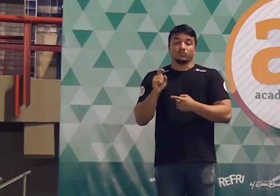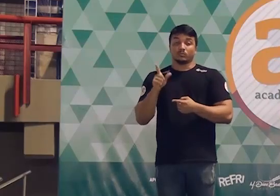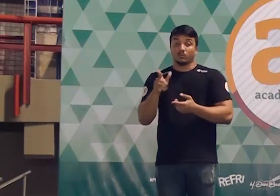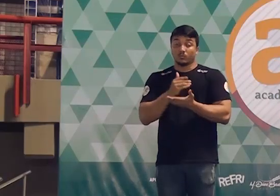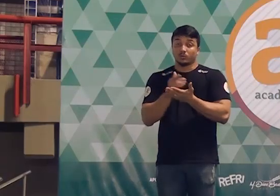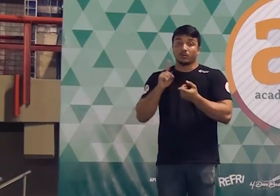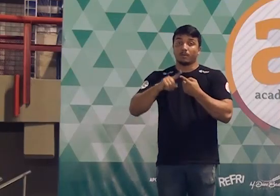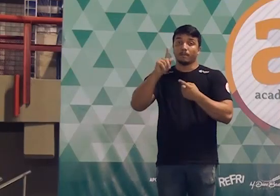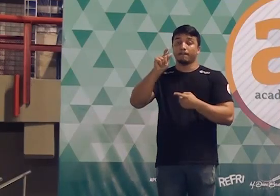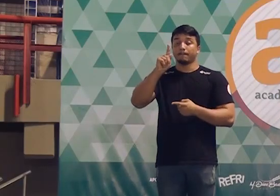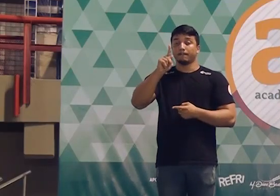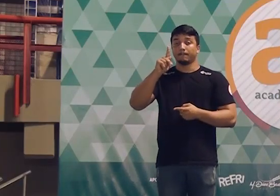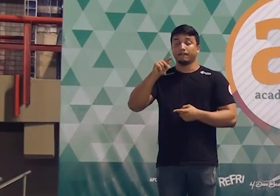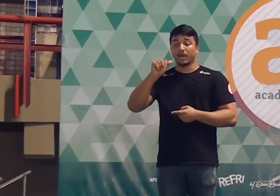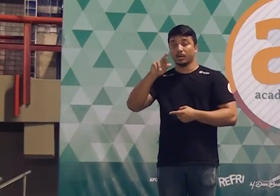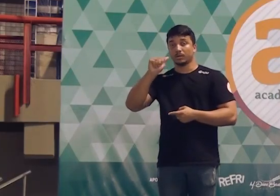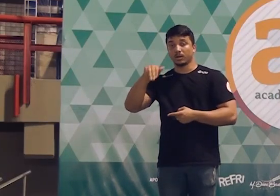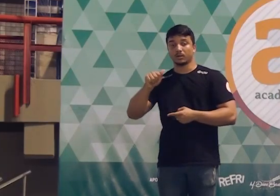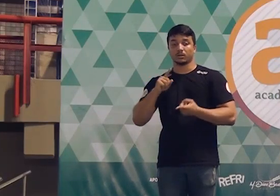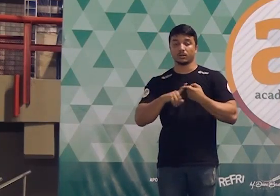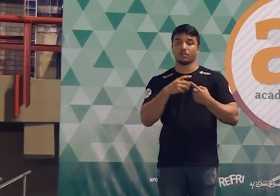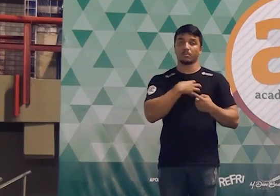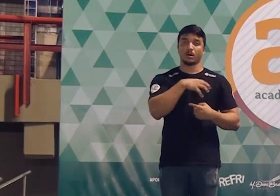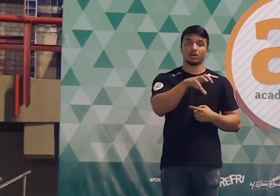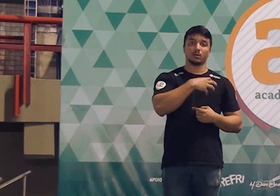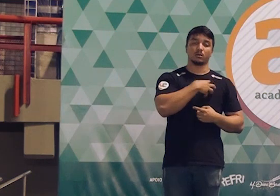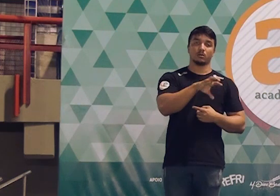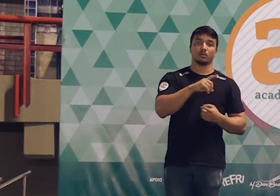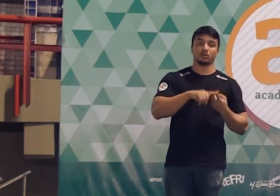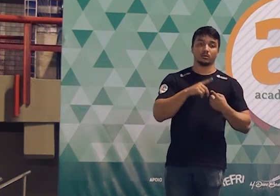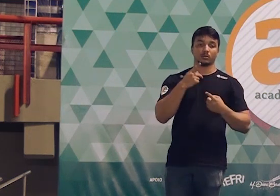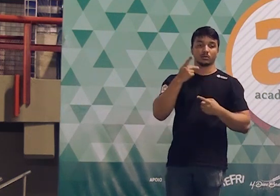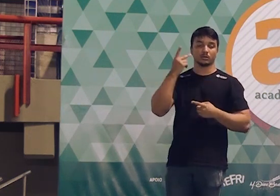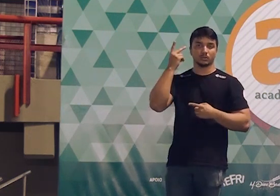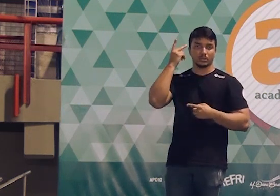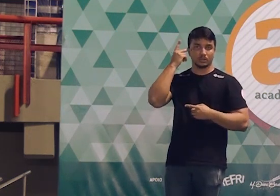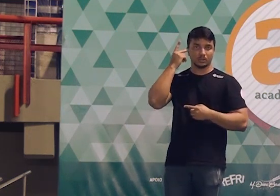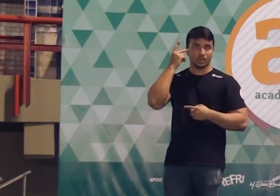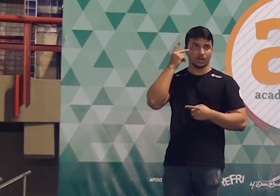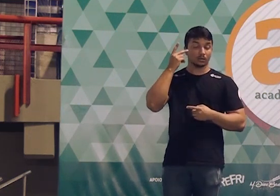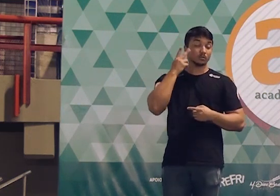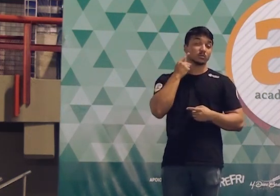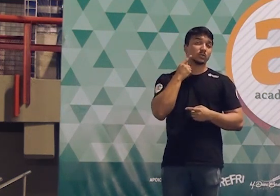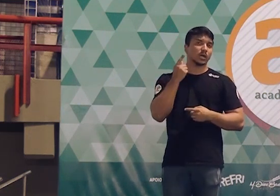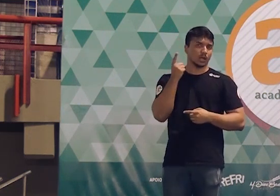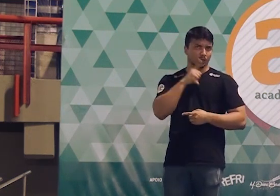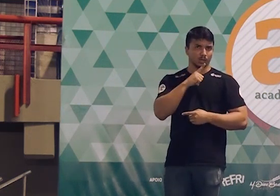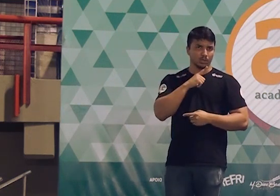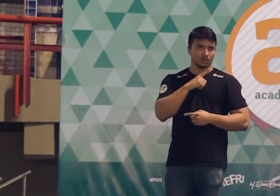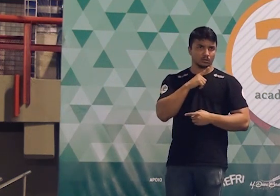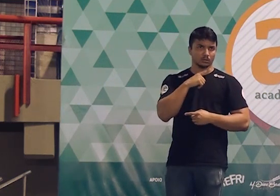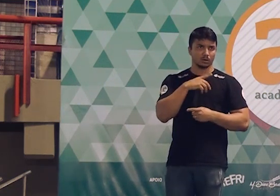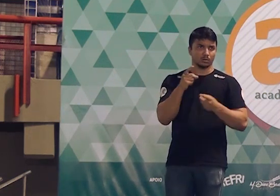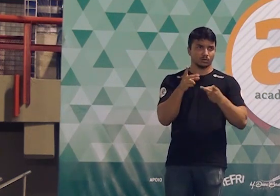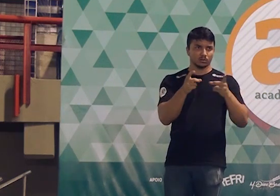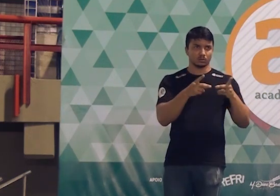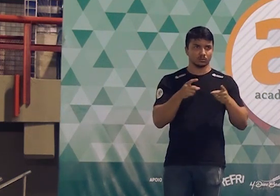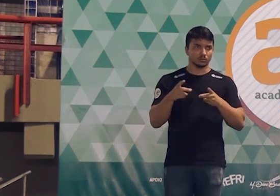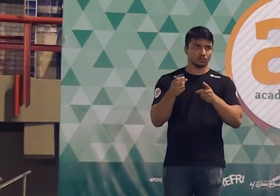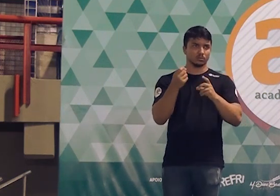foi para o Paraná, foi para a Bahia. Ceará tem indústria automobilística?